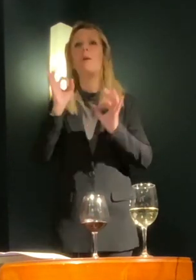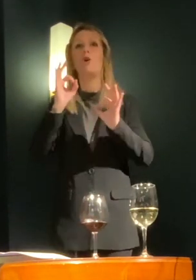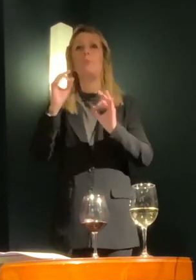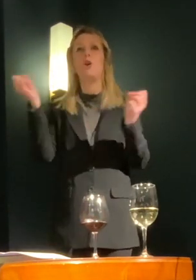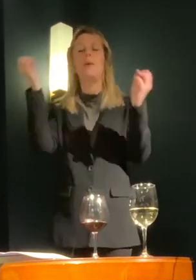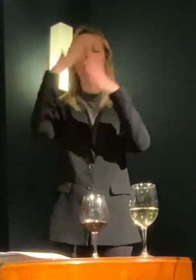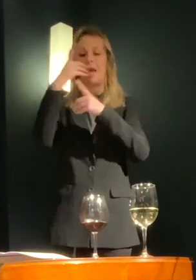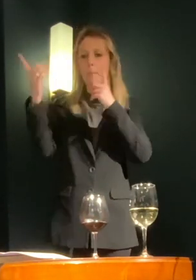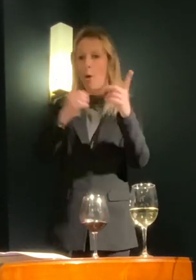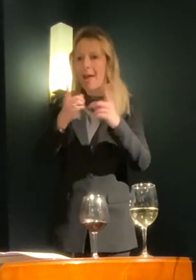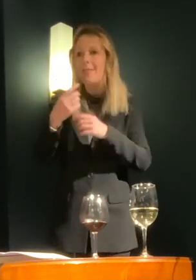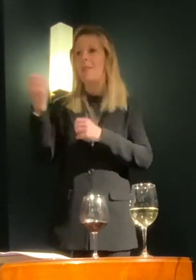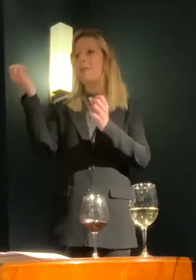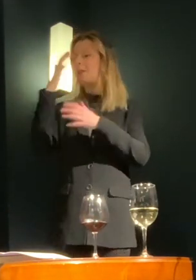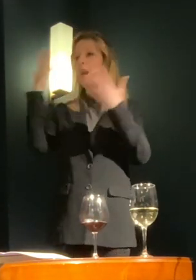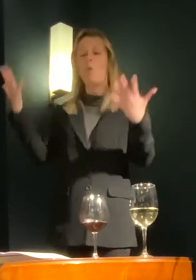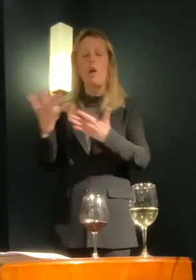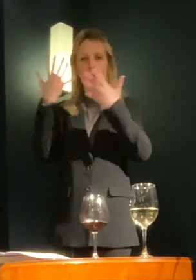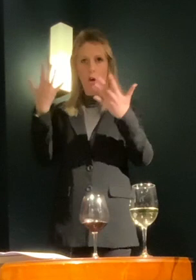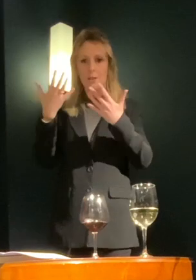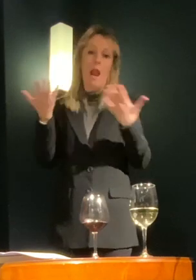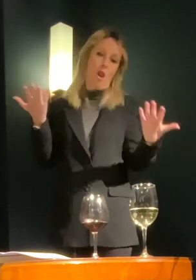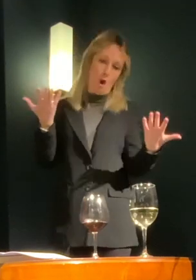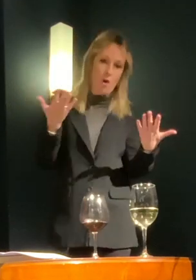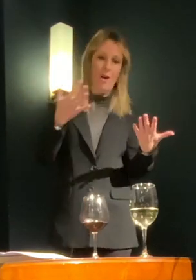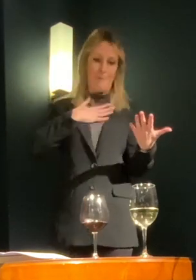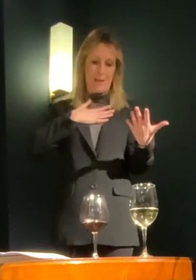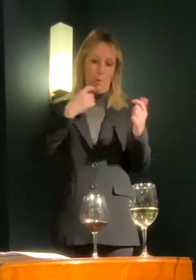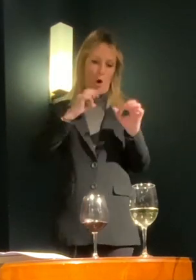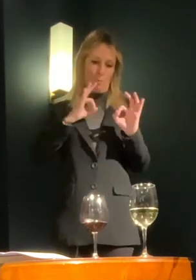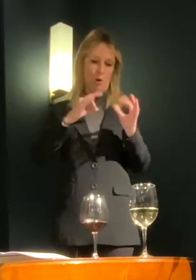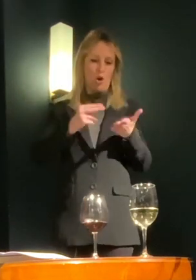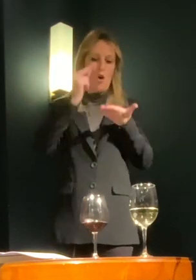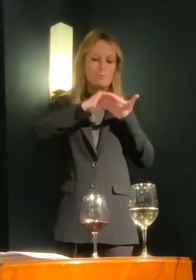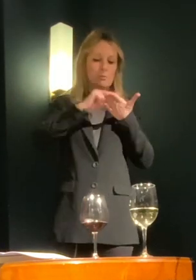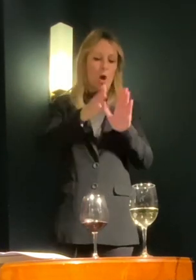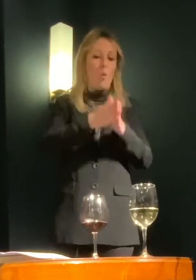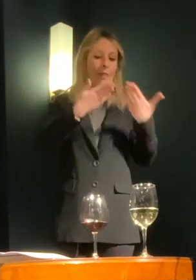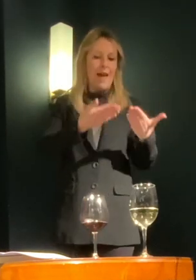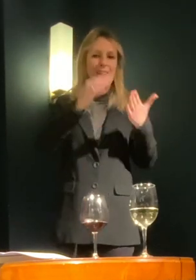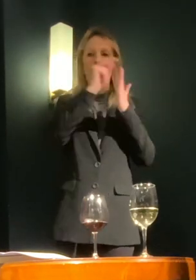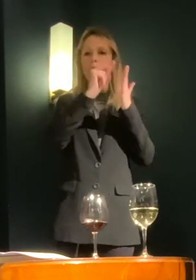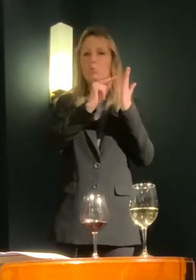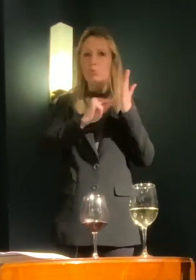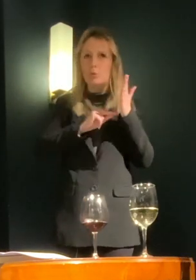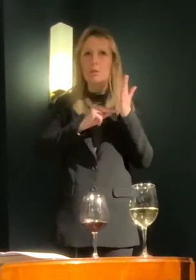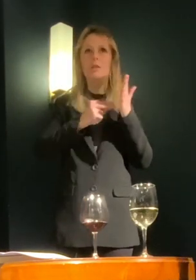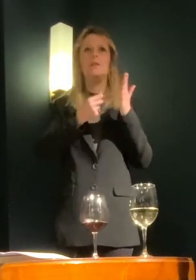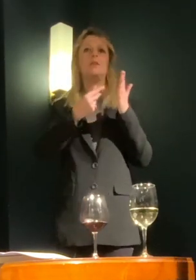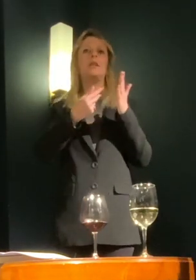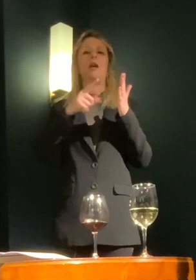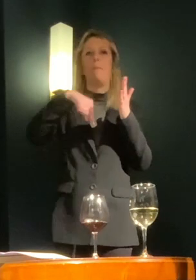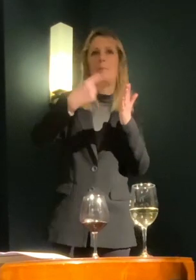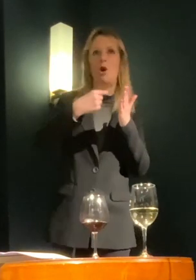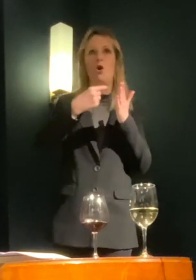è veramente una vita che tengo diari di qualsiasi cosa. Quaderni di appunti che poi rilego e